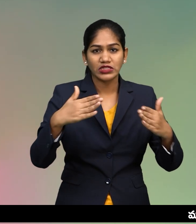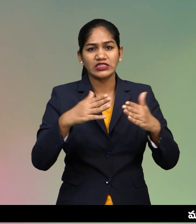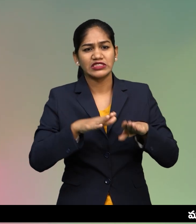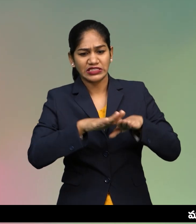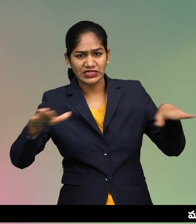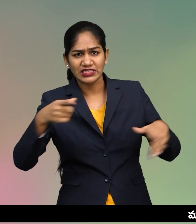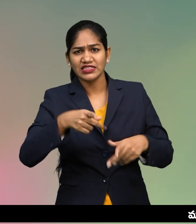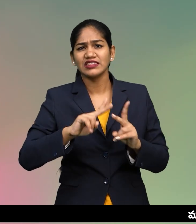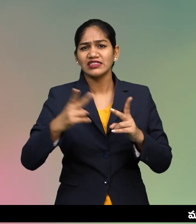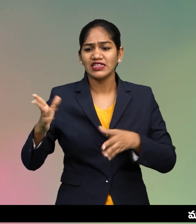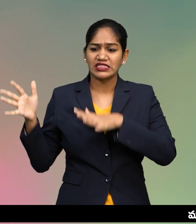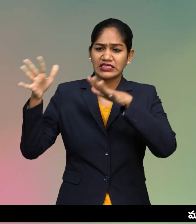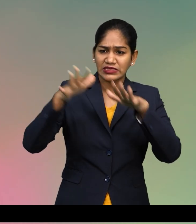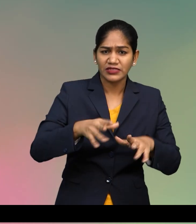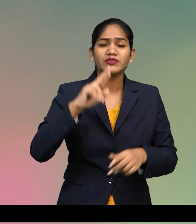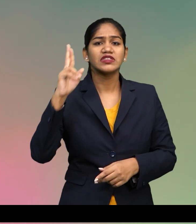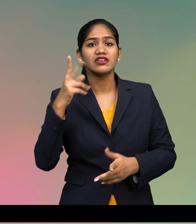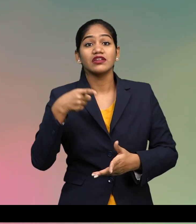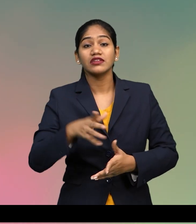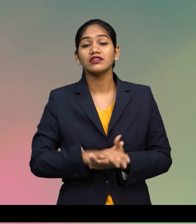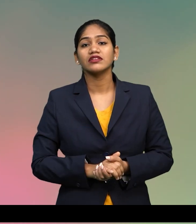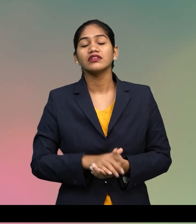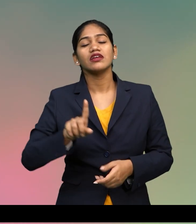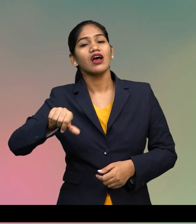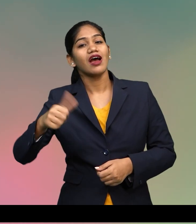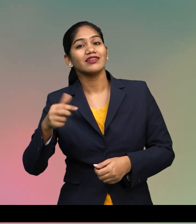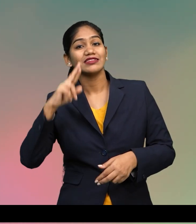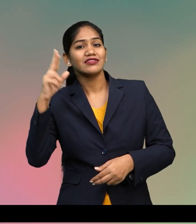మరియు ప్రజల వలస మరొక కారణం.